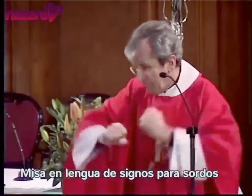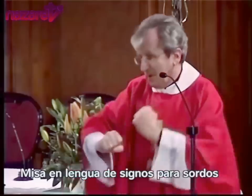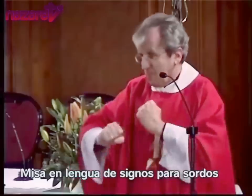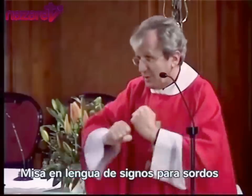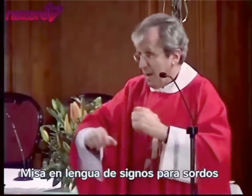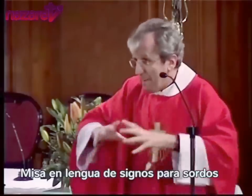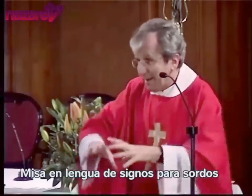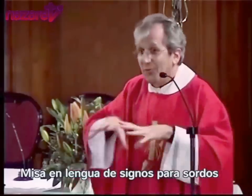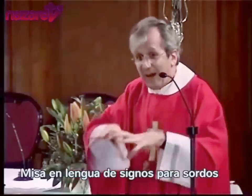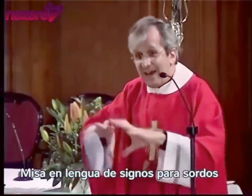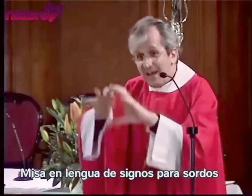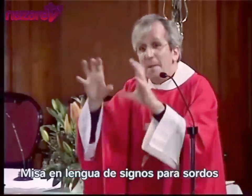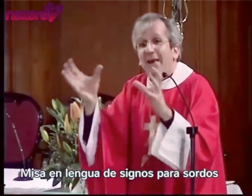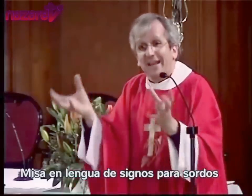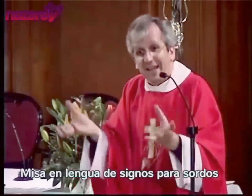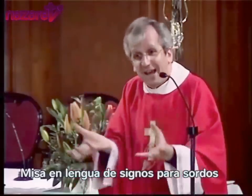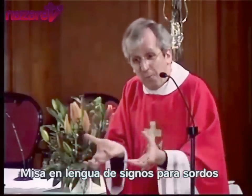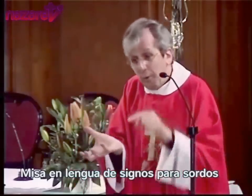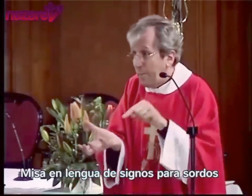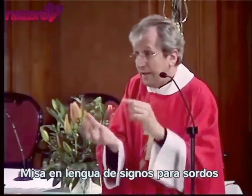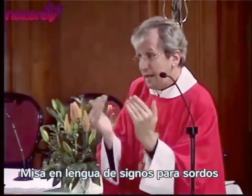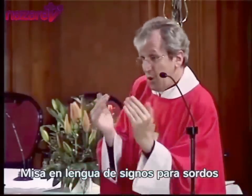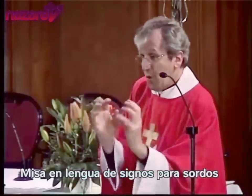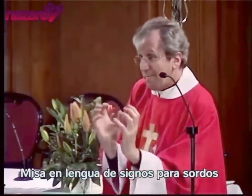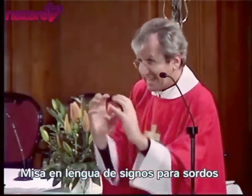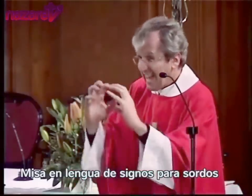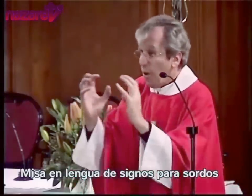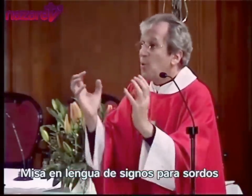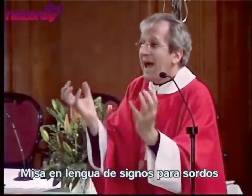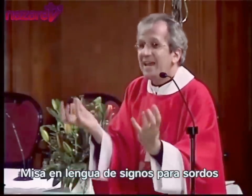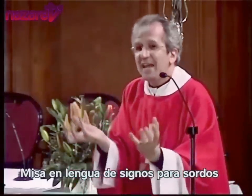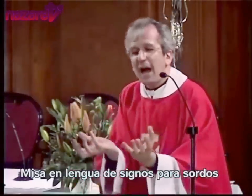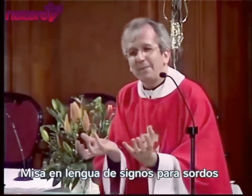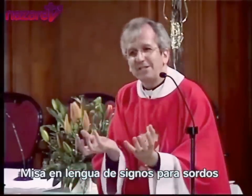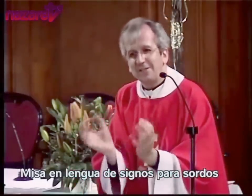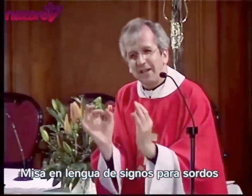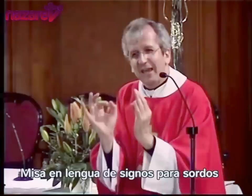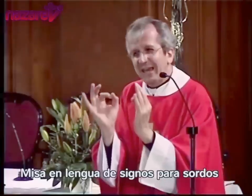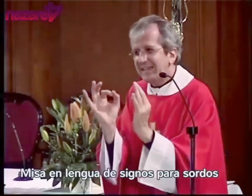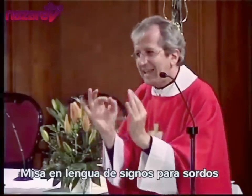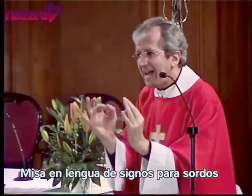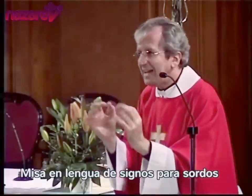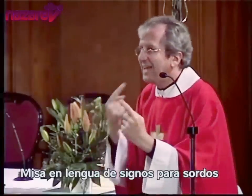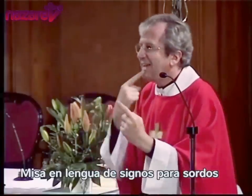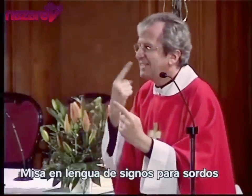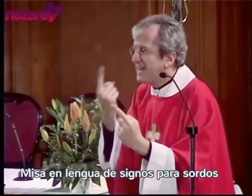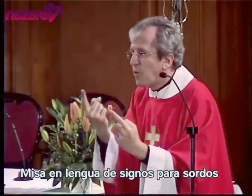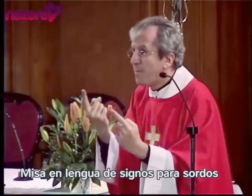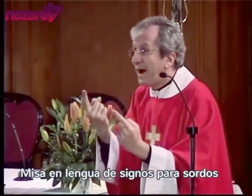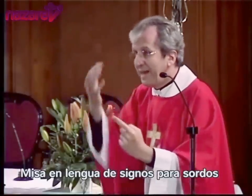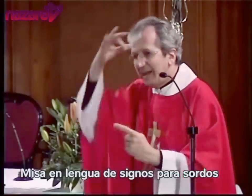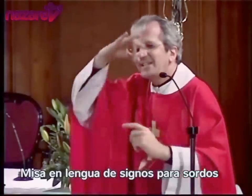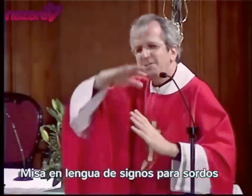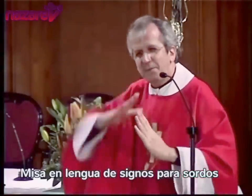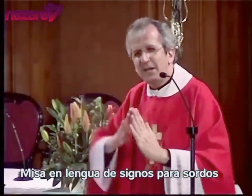de, pues, apretando el aire para que tenga un volumen, pero allí no hay más que un aire a presión. Es decir, ese aire, ese